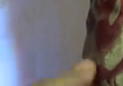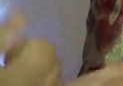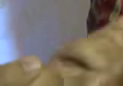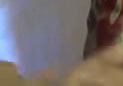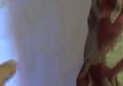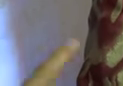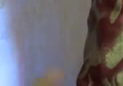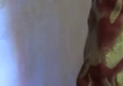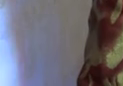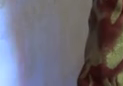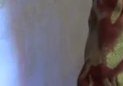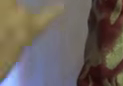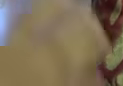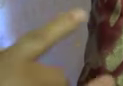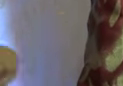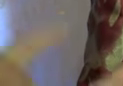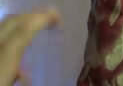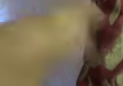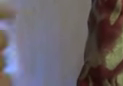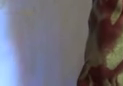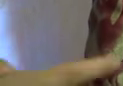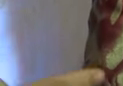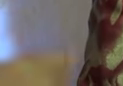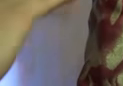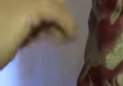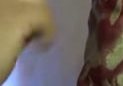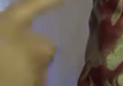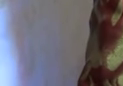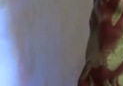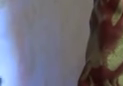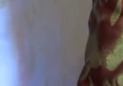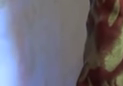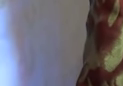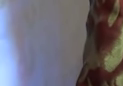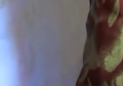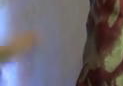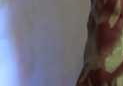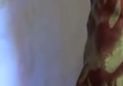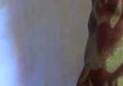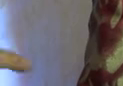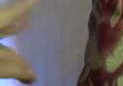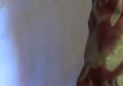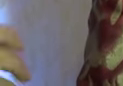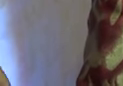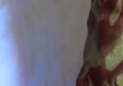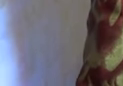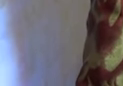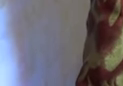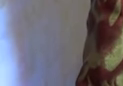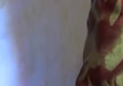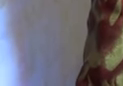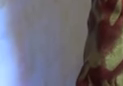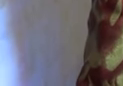para todos. Solo las leyes pueden determinar los casos en que debe ser acusado, preso o detenido algún ciudadano. La